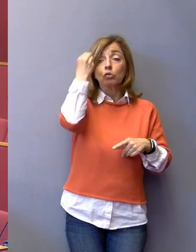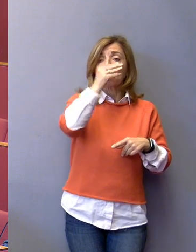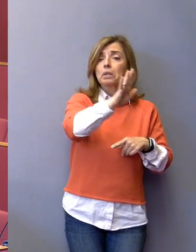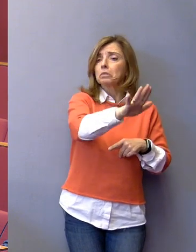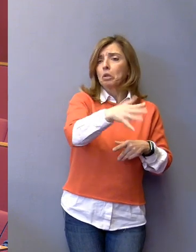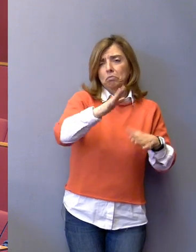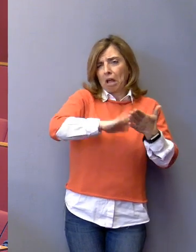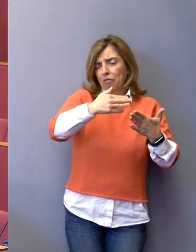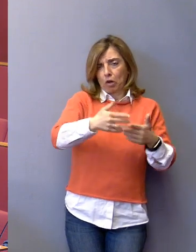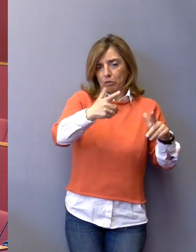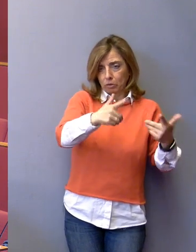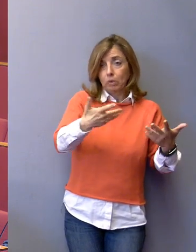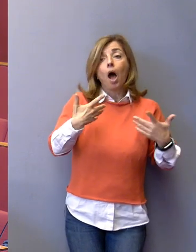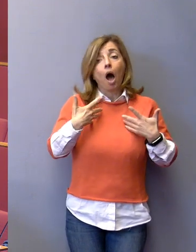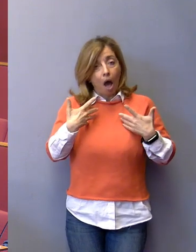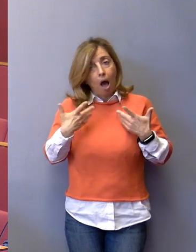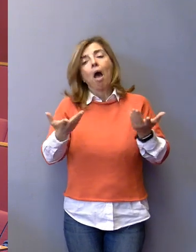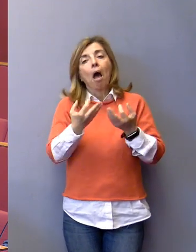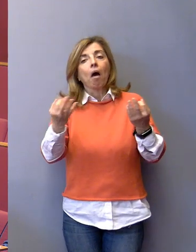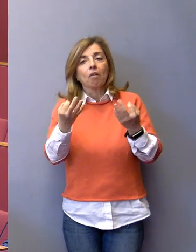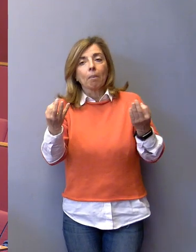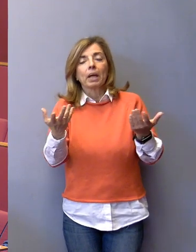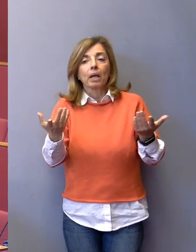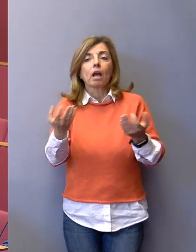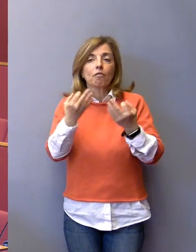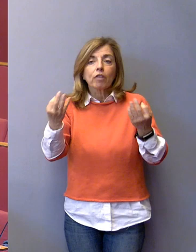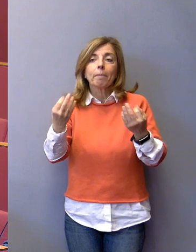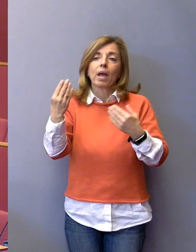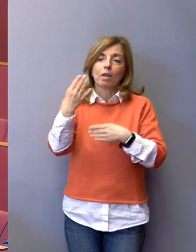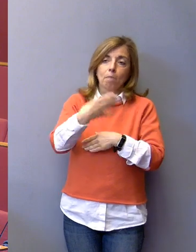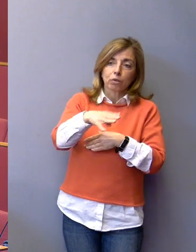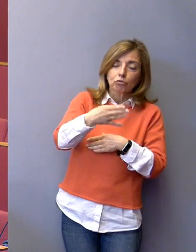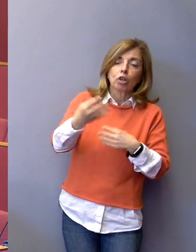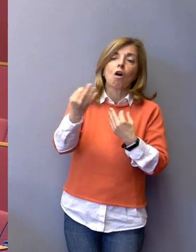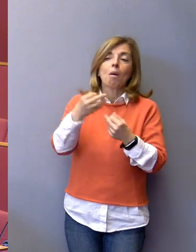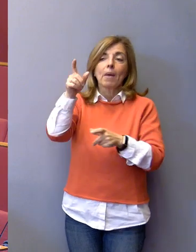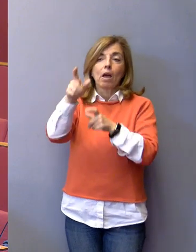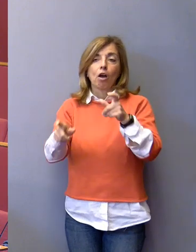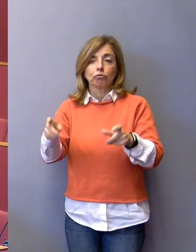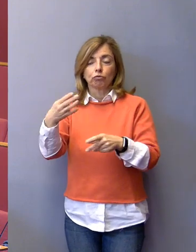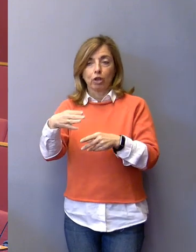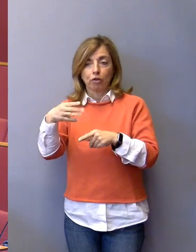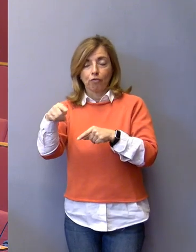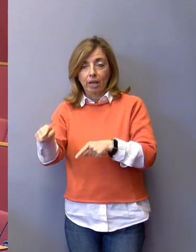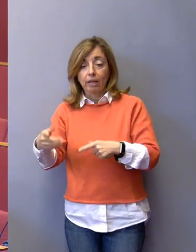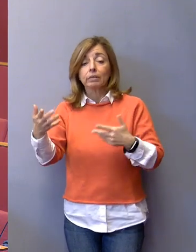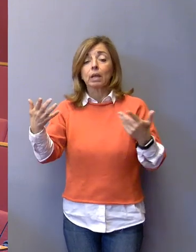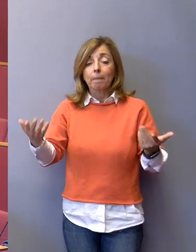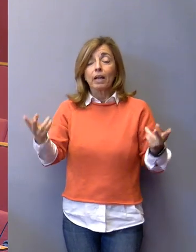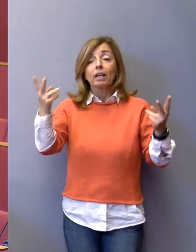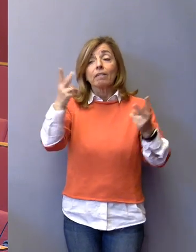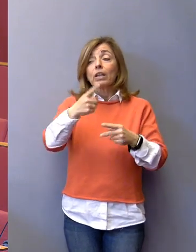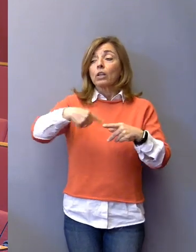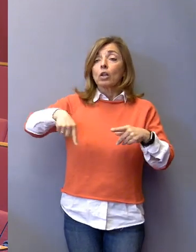verità che fa bene a Genova e Genovesi Dopodiché Dopo di che prendiamo il fatto che il nostro assessore ha un potere